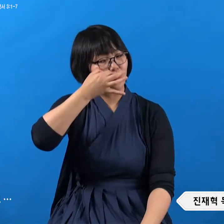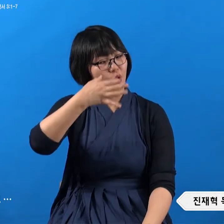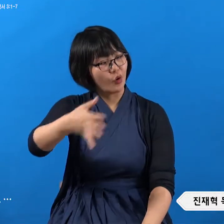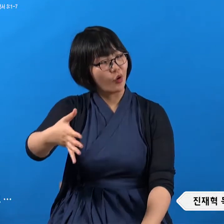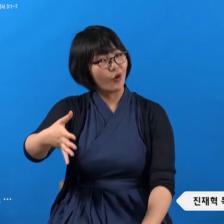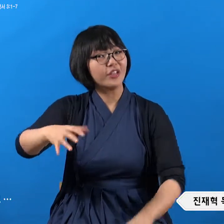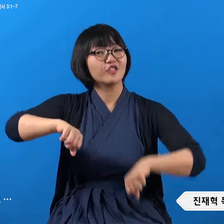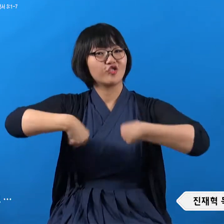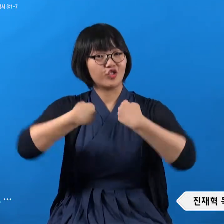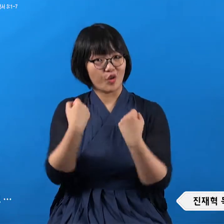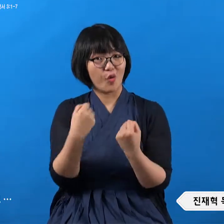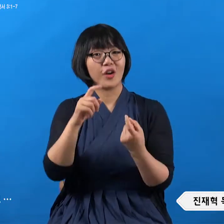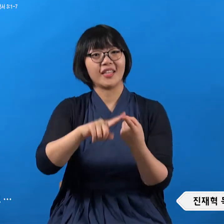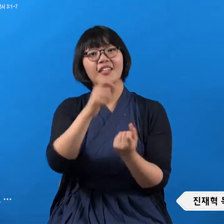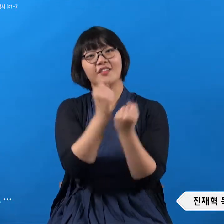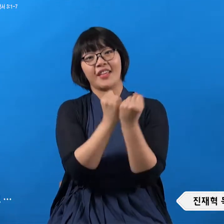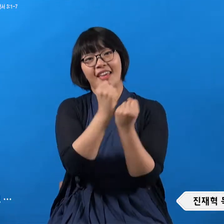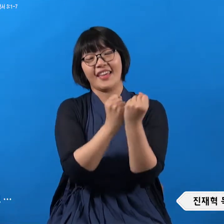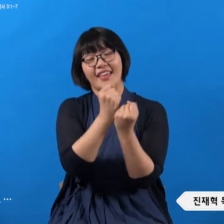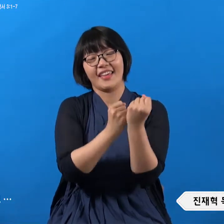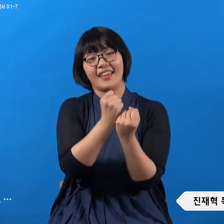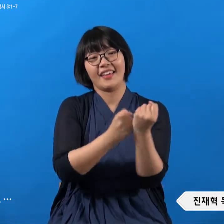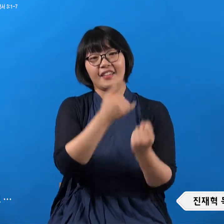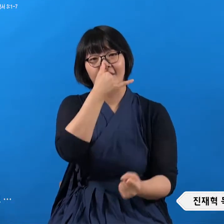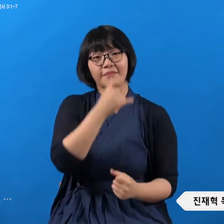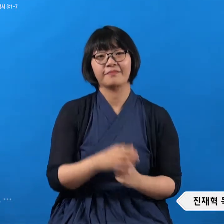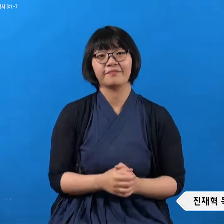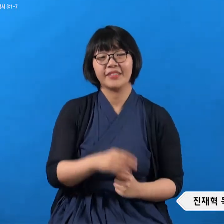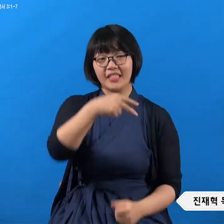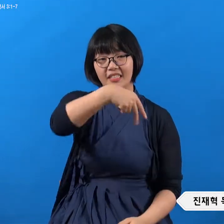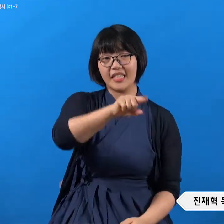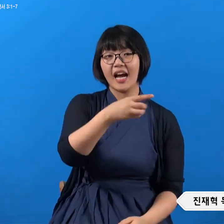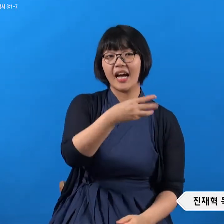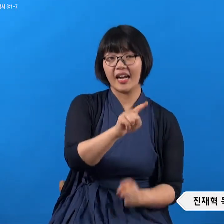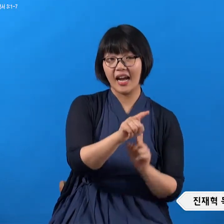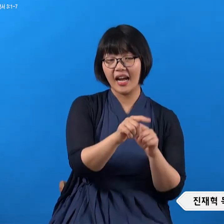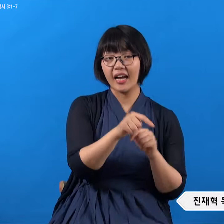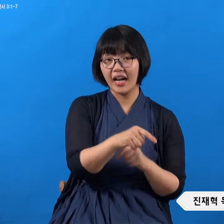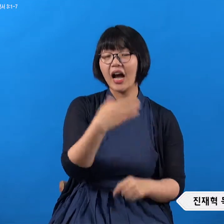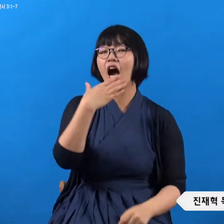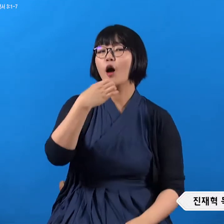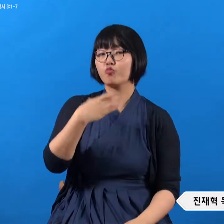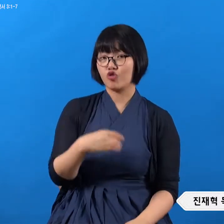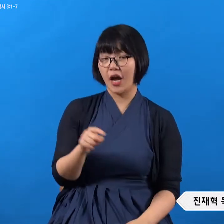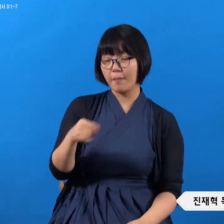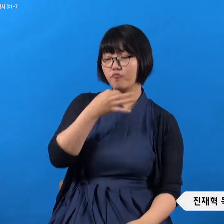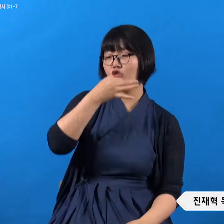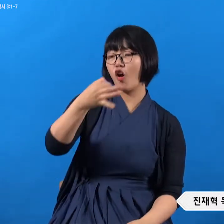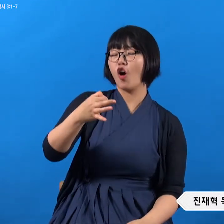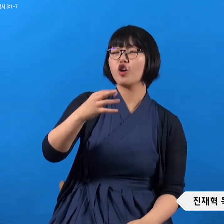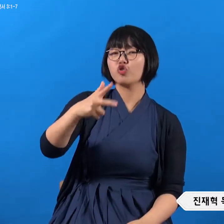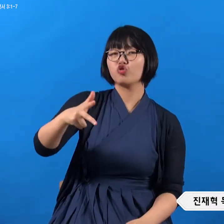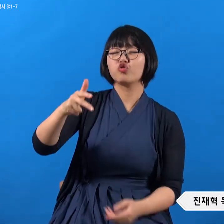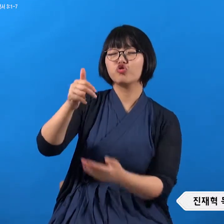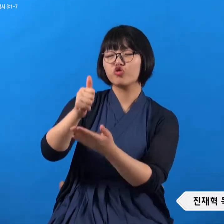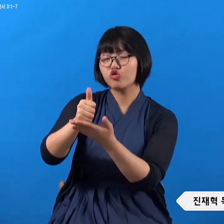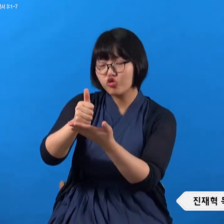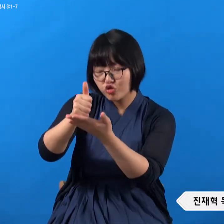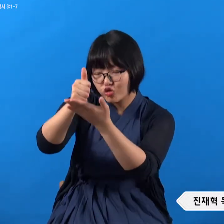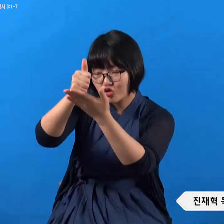보여지는 순종을 말씀하고 있습니다. 사라가 아브라함을 주라